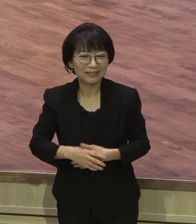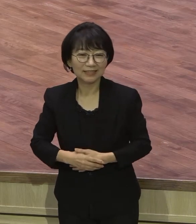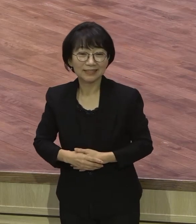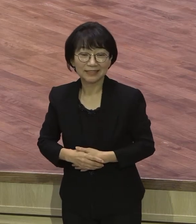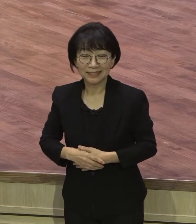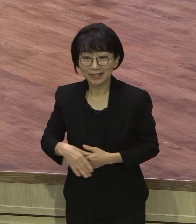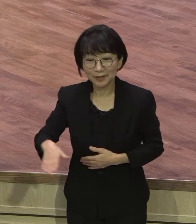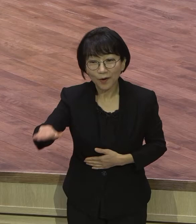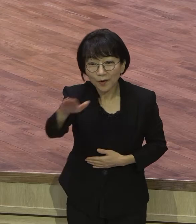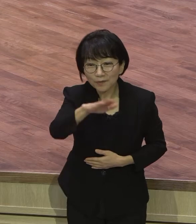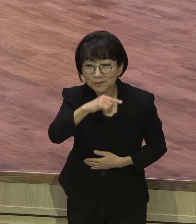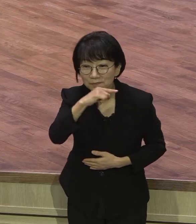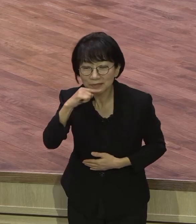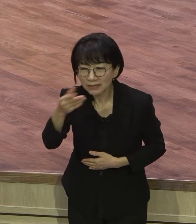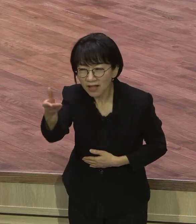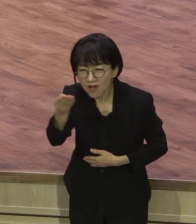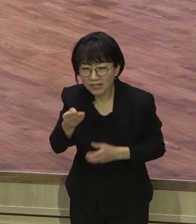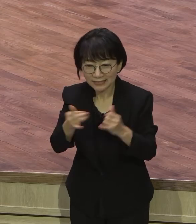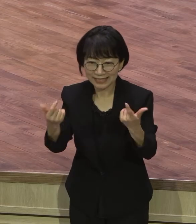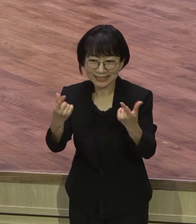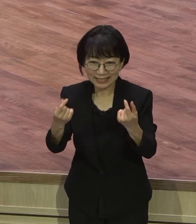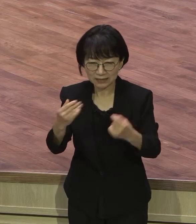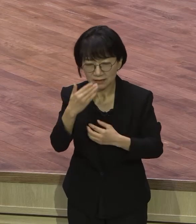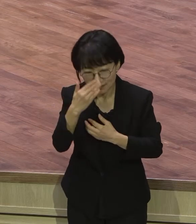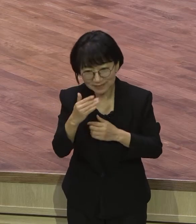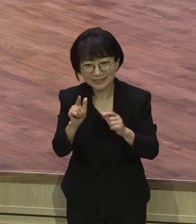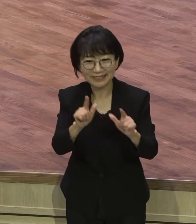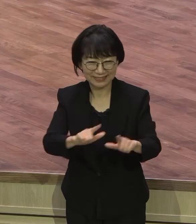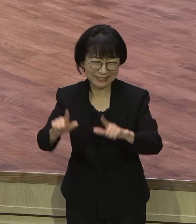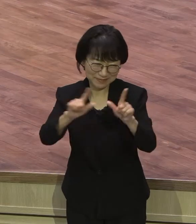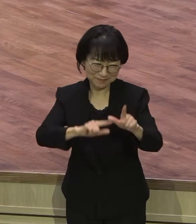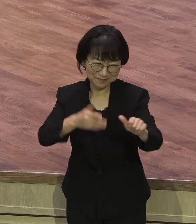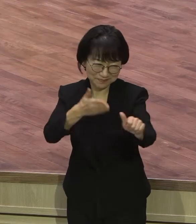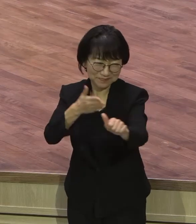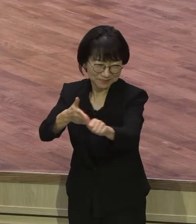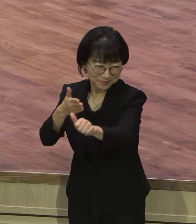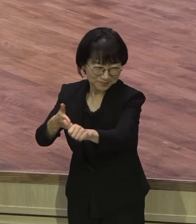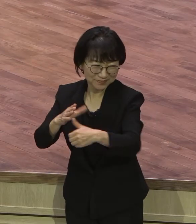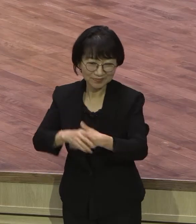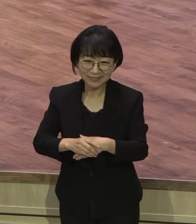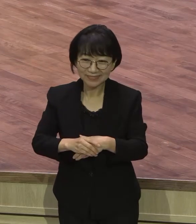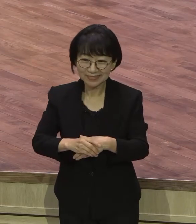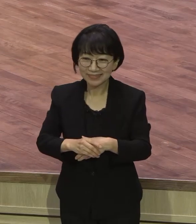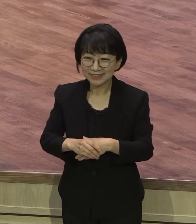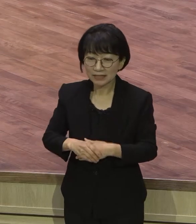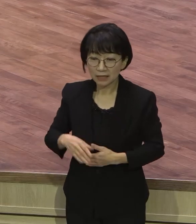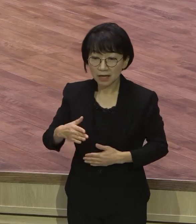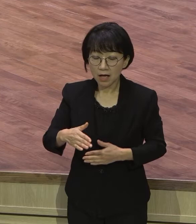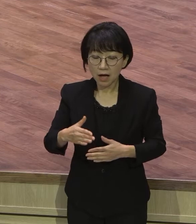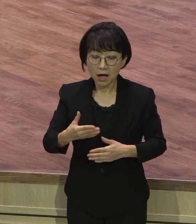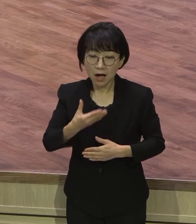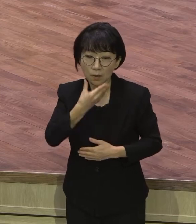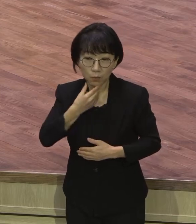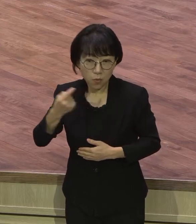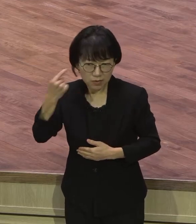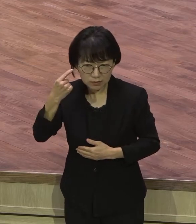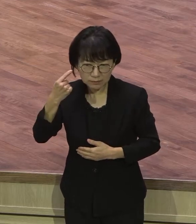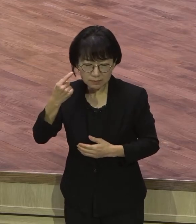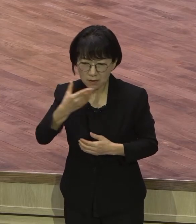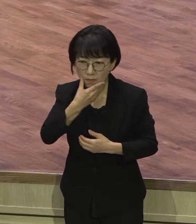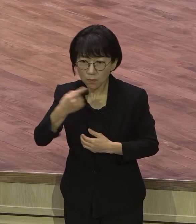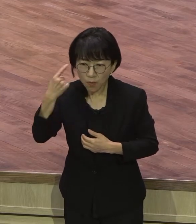의식. 여러분 또 빚진 자 의식을 가지시기 바랍니다. 이 복음 때문에 받은 핍박, 고통, 뭐